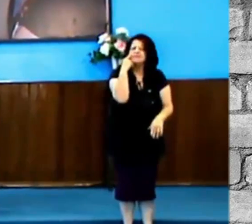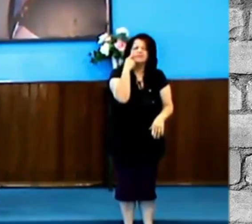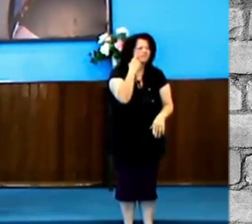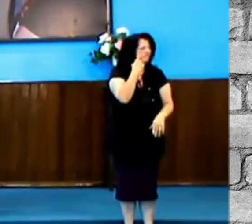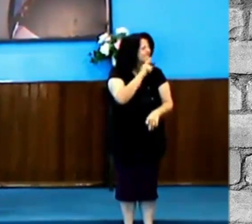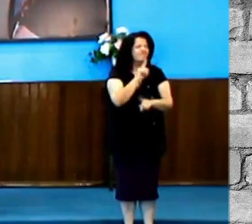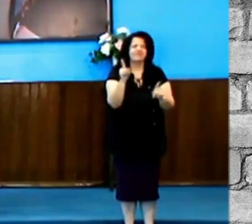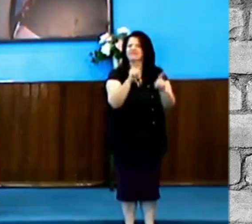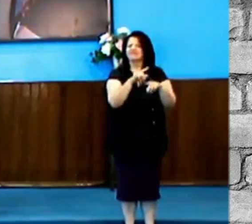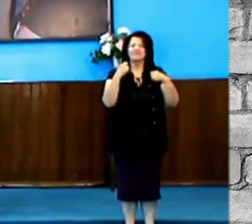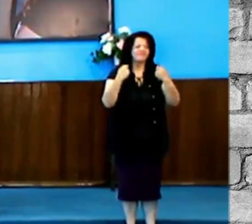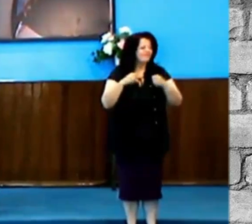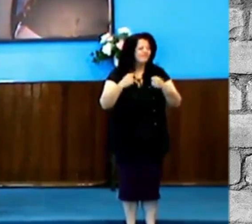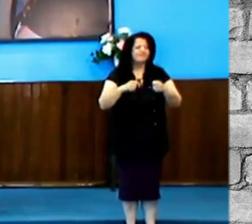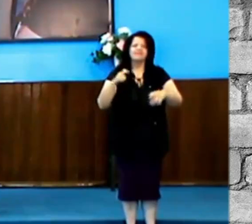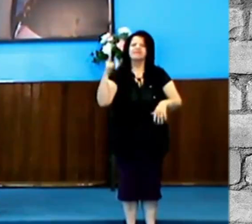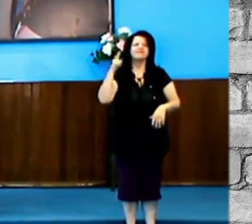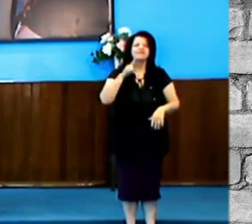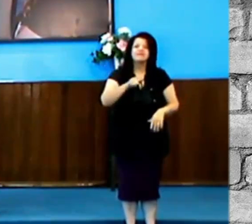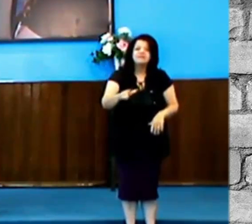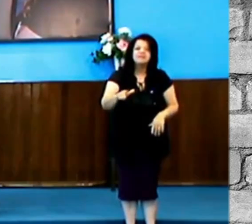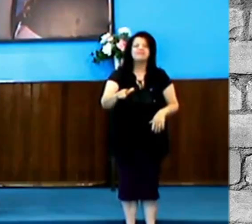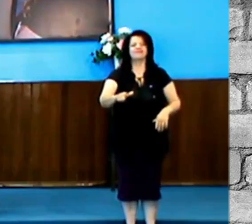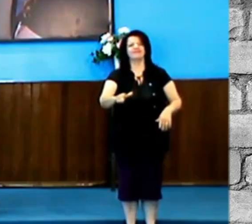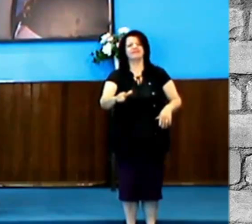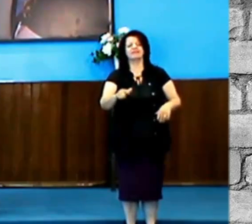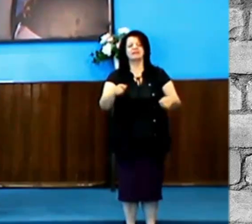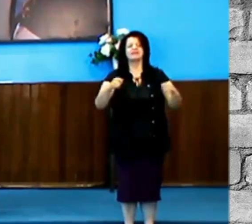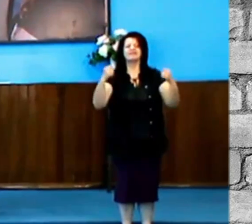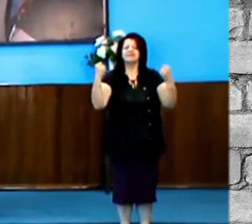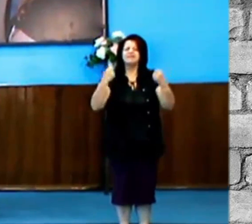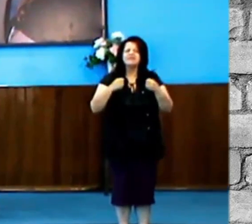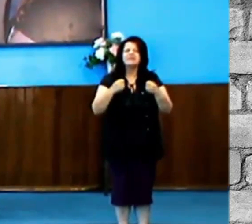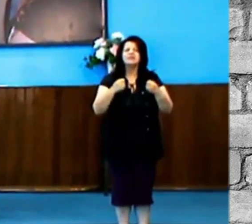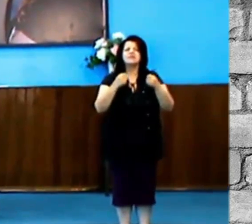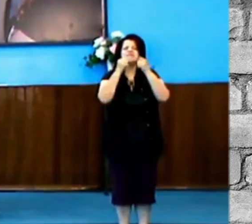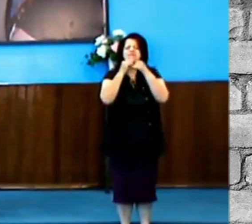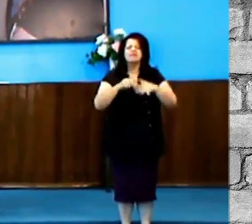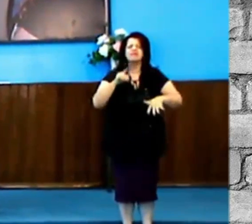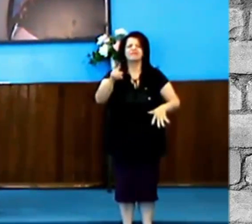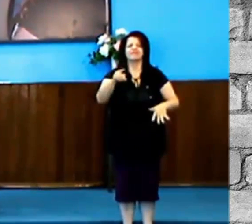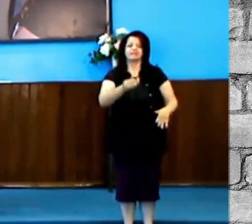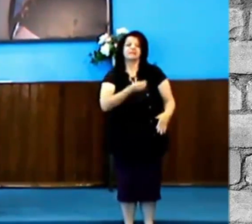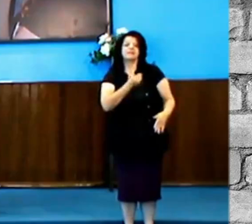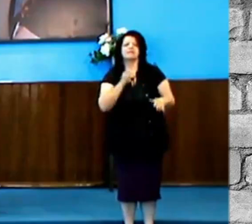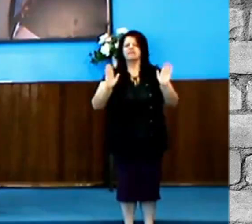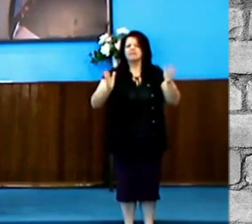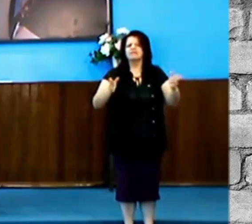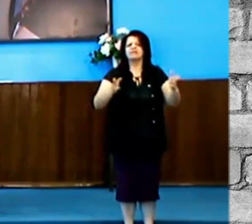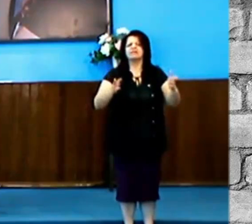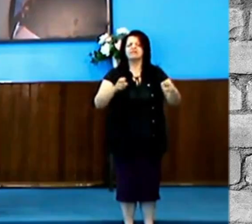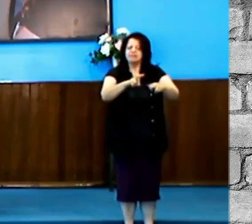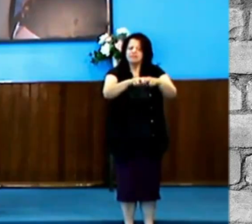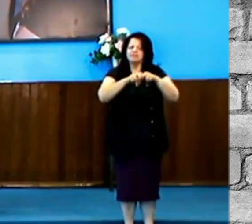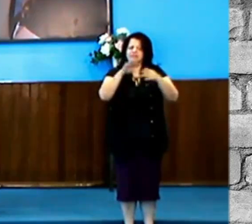que alcançará do Senhor alguma coisa. Apesar dos momentos que nós estamos vivendo, nós continuamos vivendo na fé, pela fé e